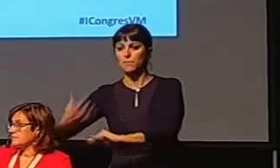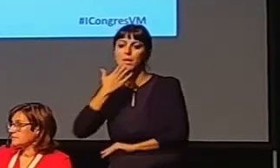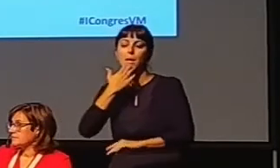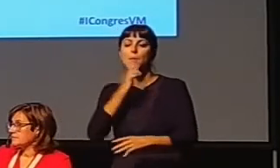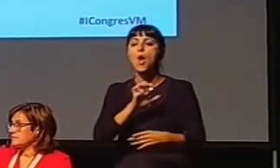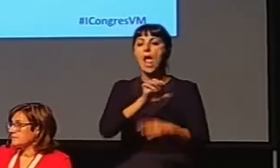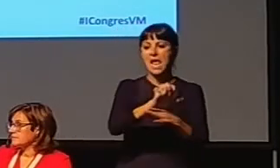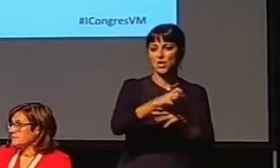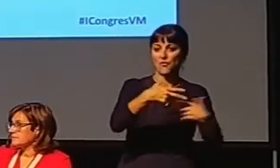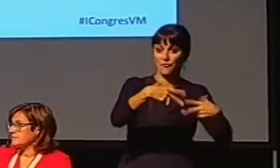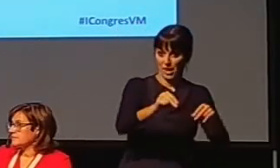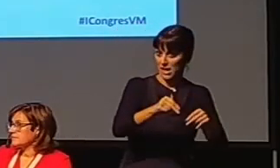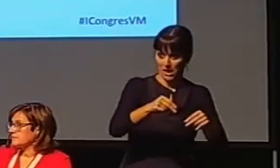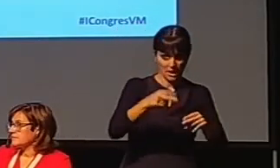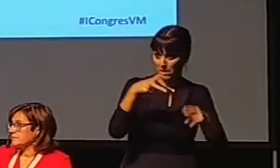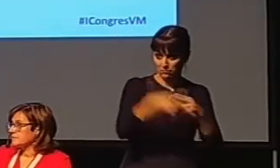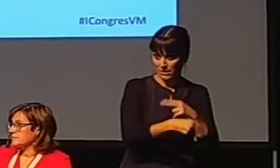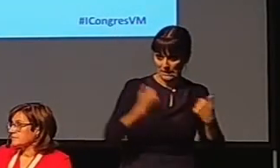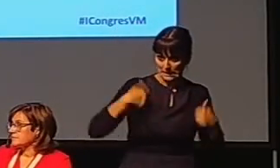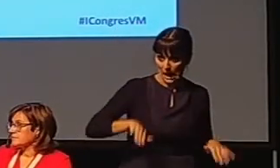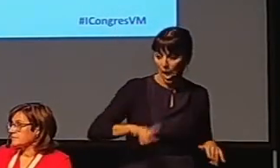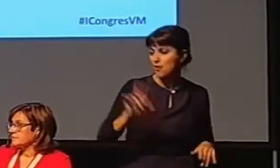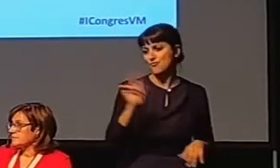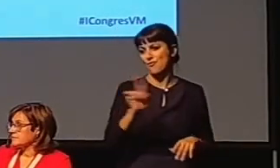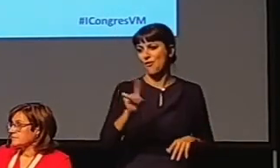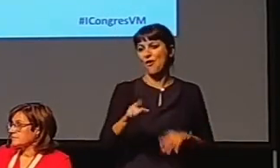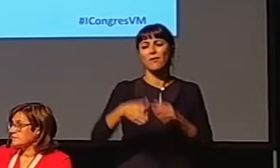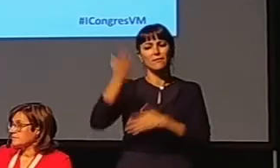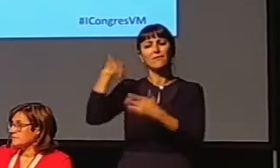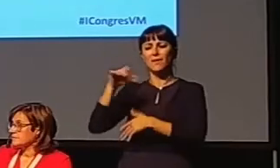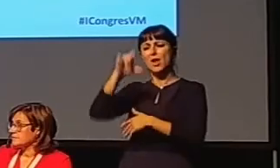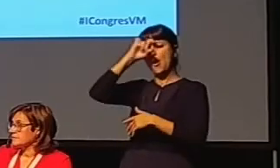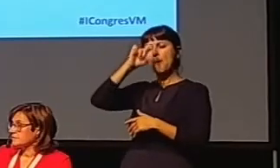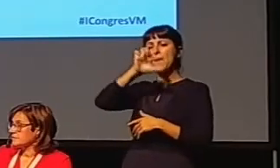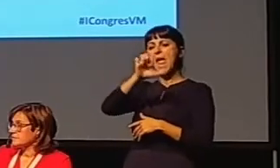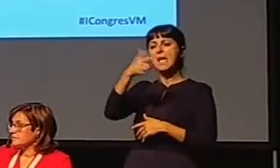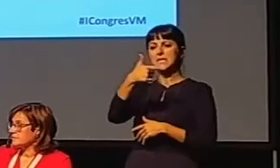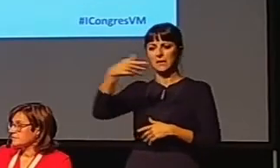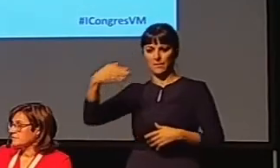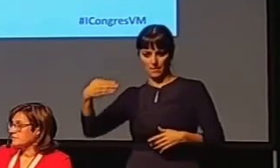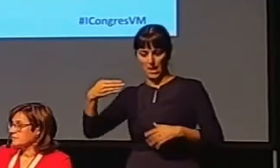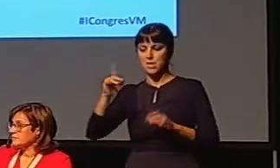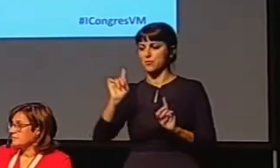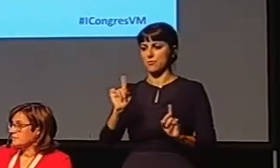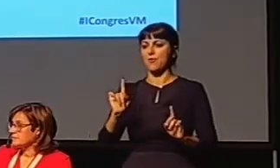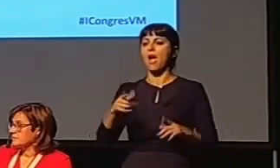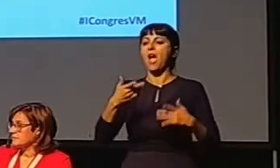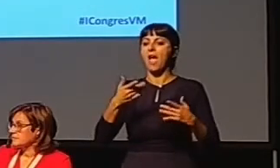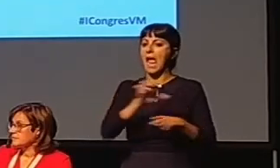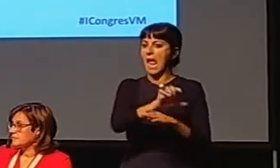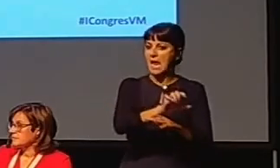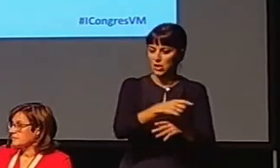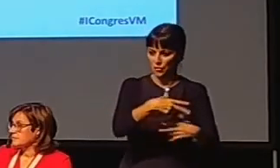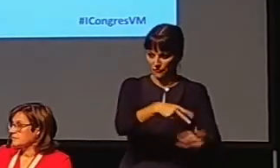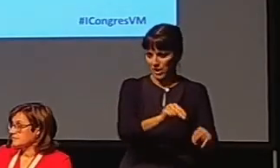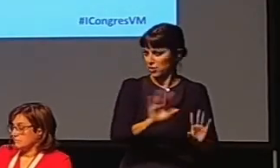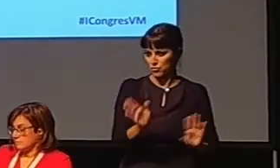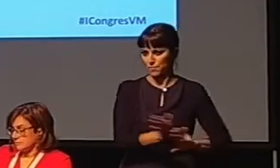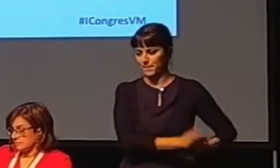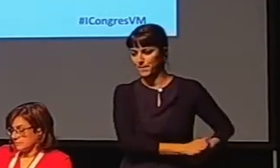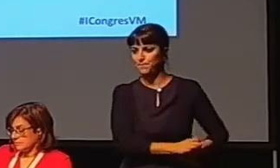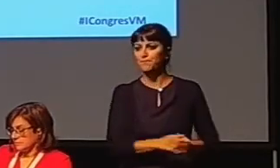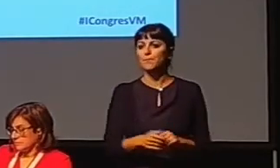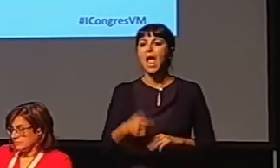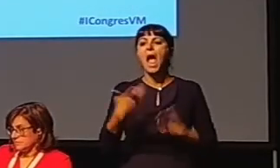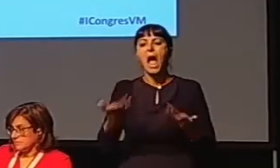l'ESO. En el meu temps era l'EGB. Vale? Però no és, o sigui, no pensem que estem acabant, estem parlant de que tot el tema de